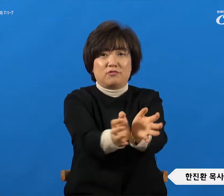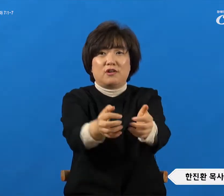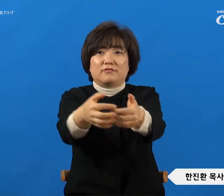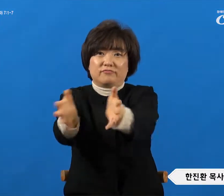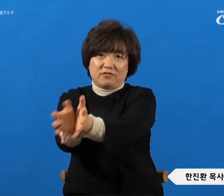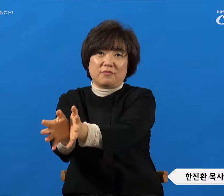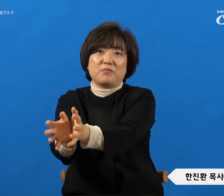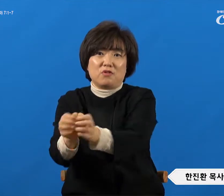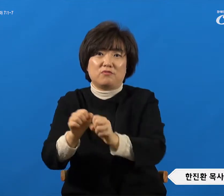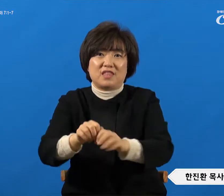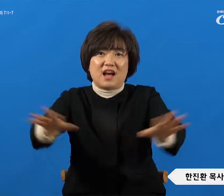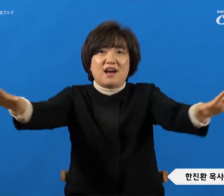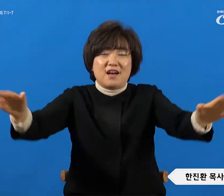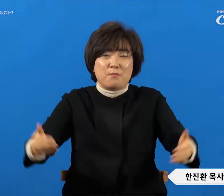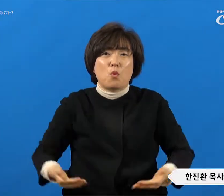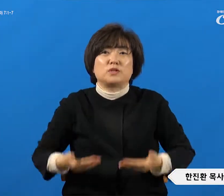합니다.